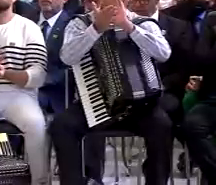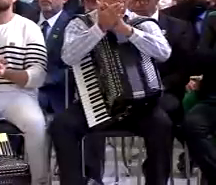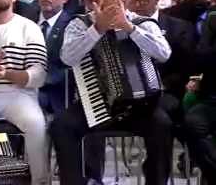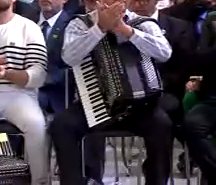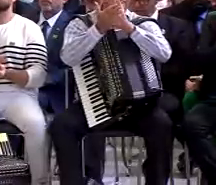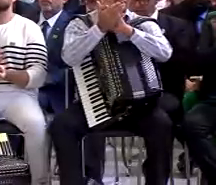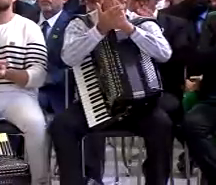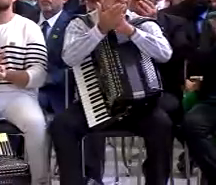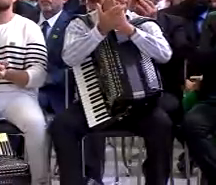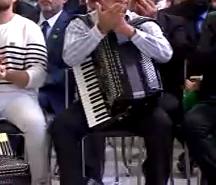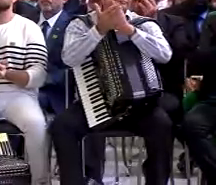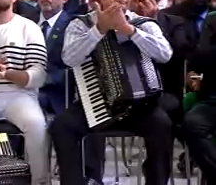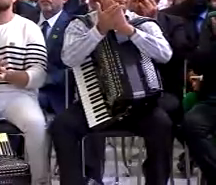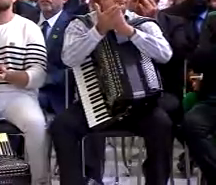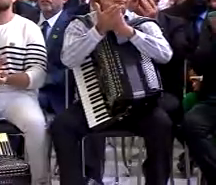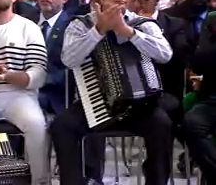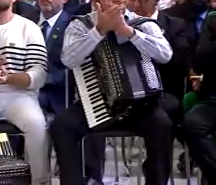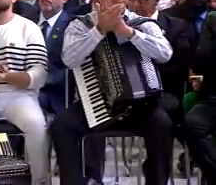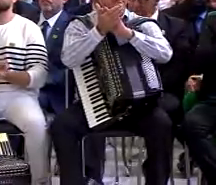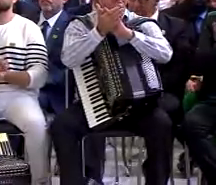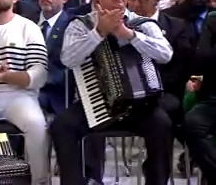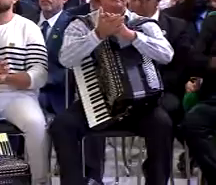E aí